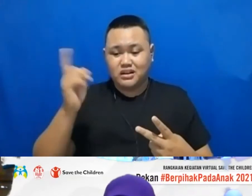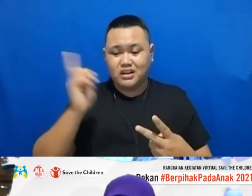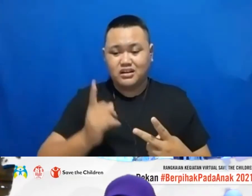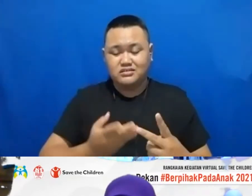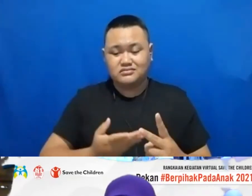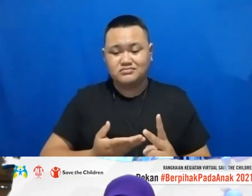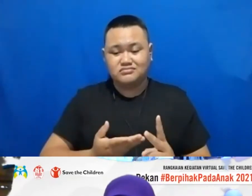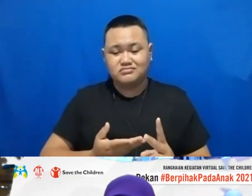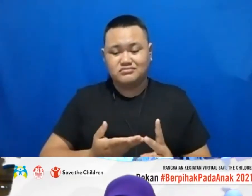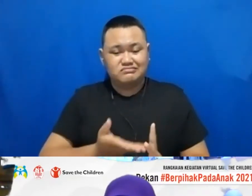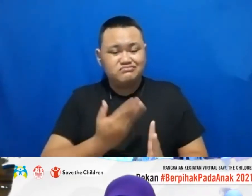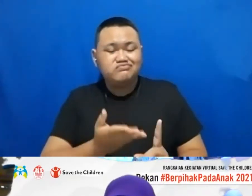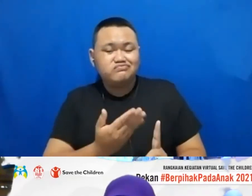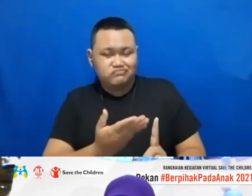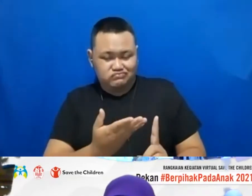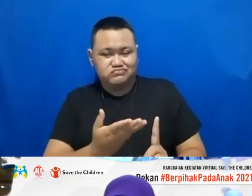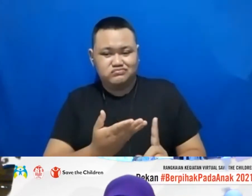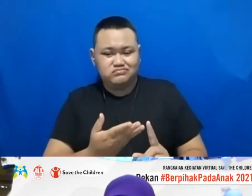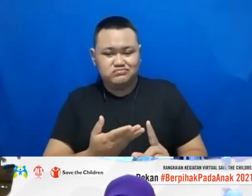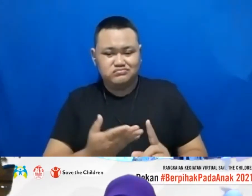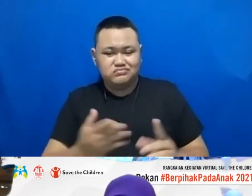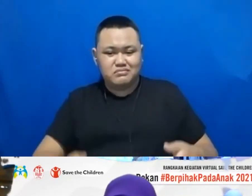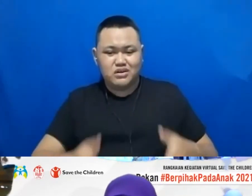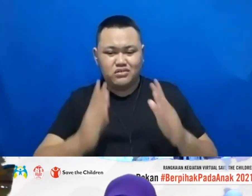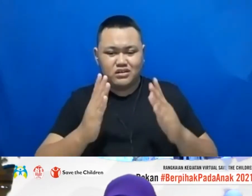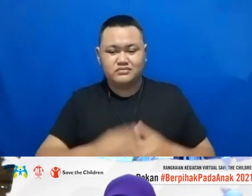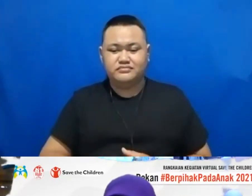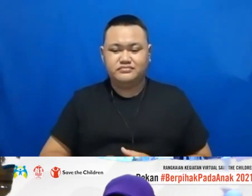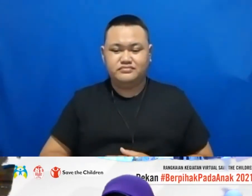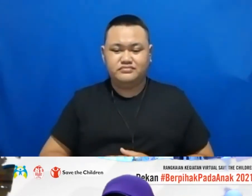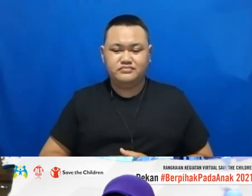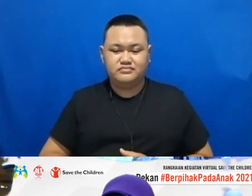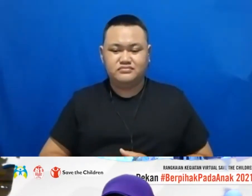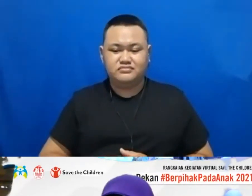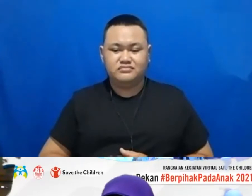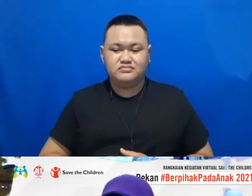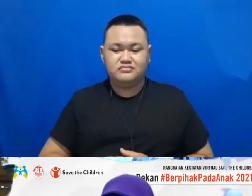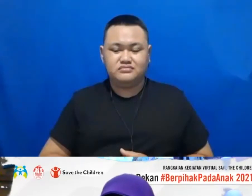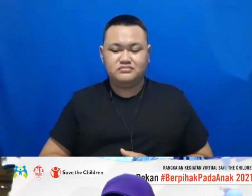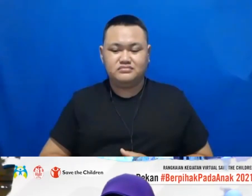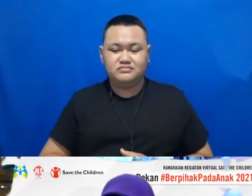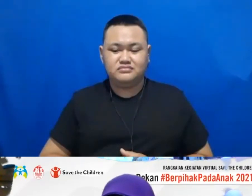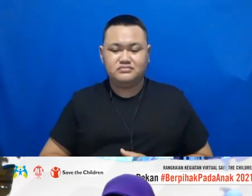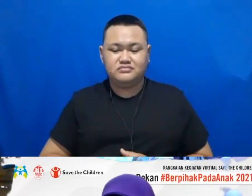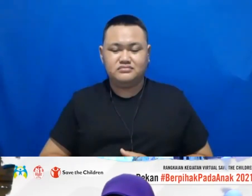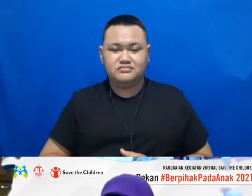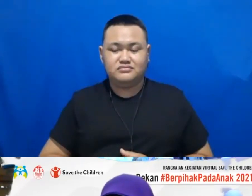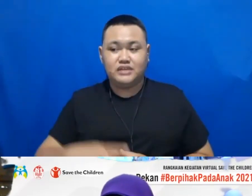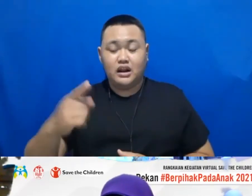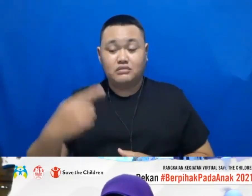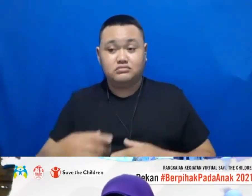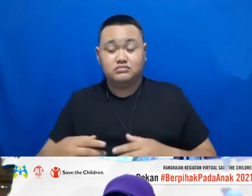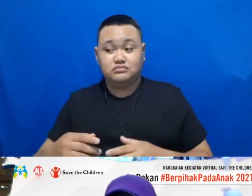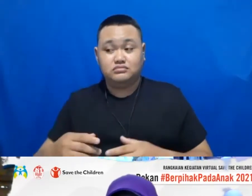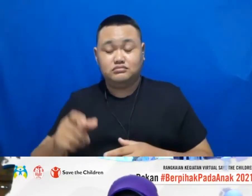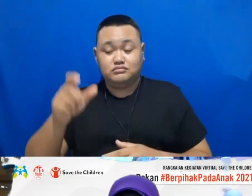mana di dalam setiap kegiatan MPLS kami diberi wadah dan ruang oleh Save the Children untuk